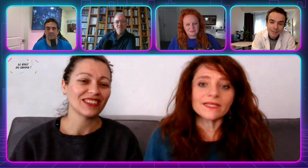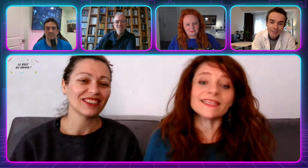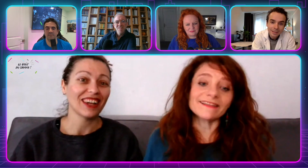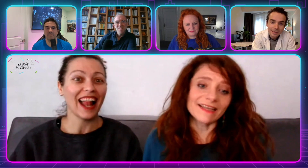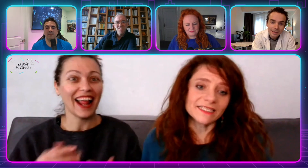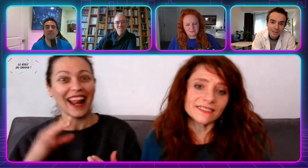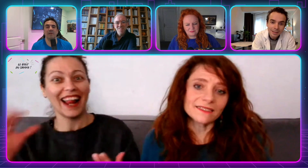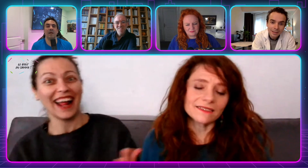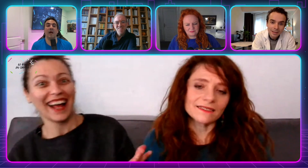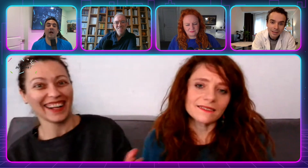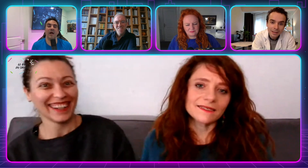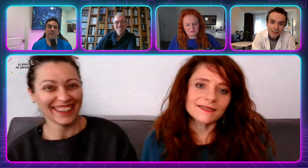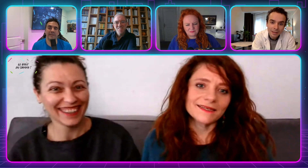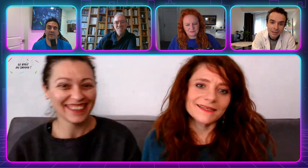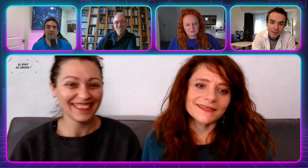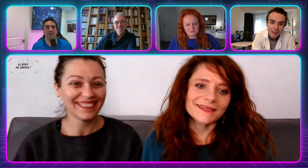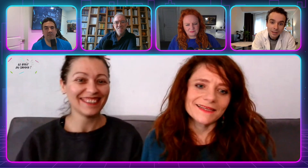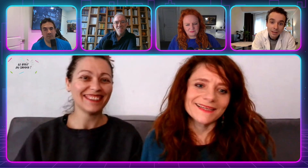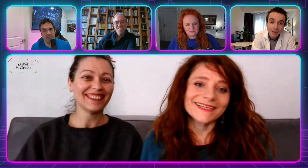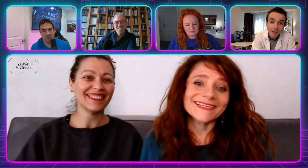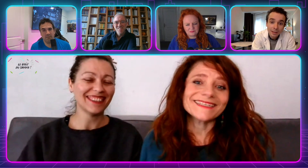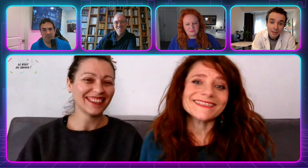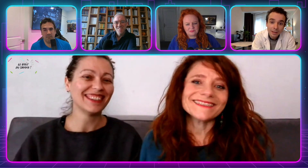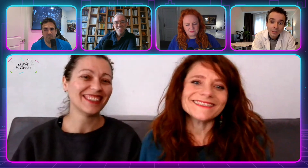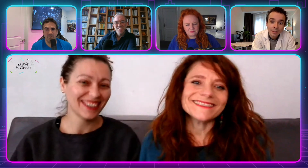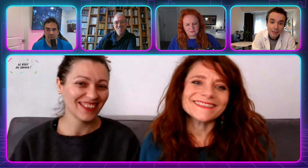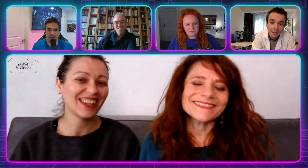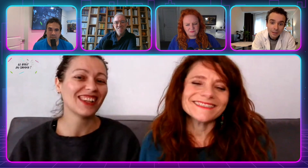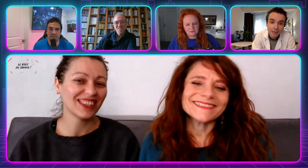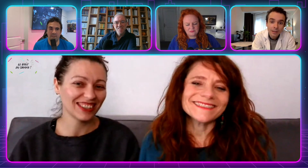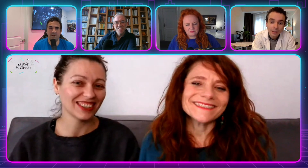A-T-H-A-L-I-E. Nathalie. Ah oui.